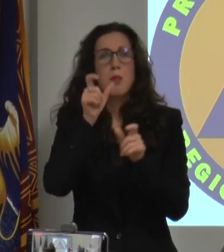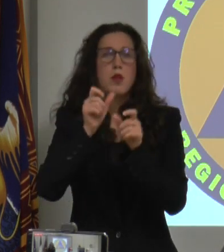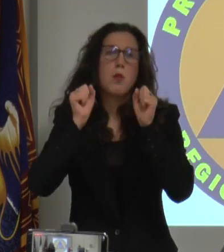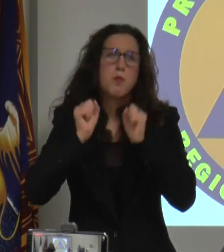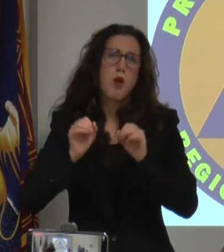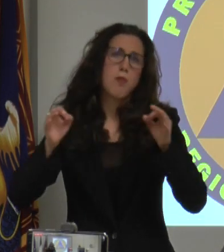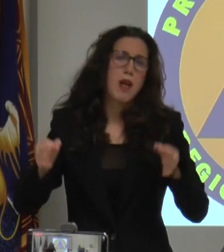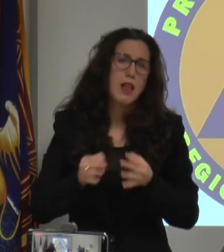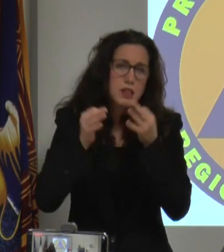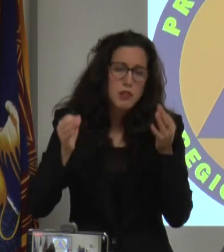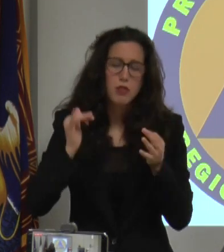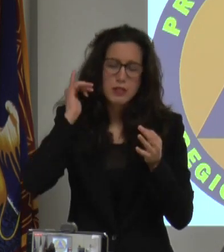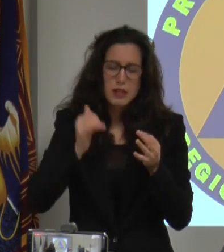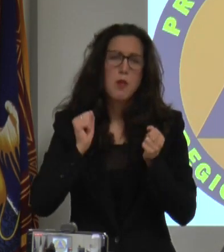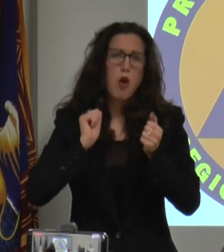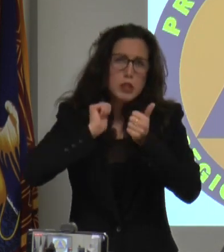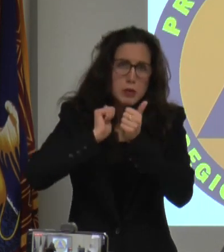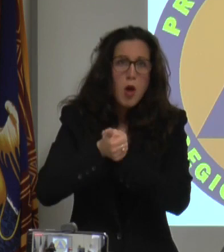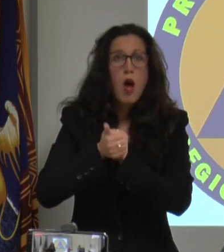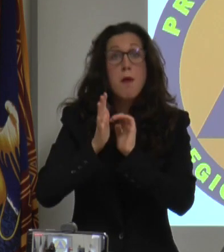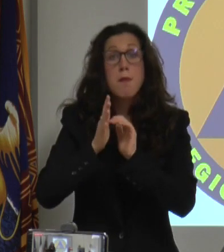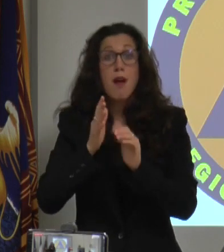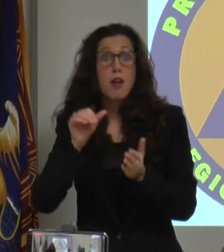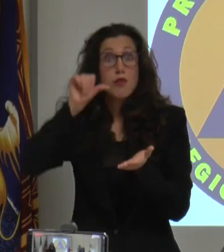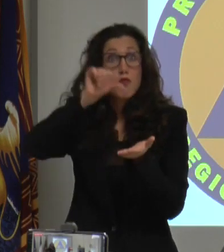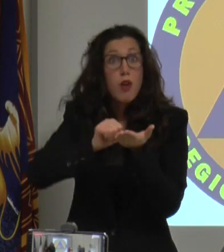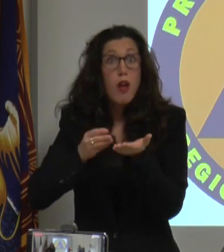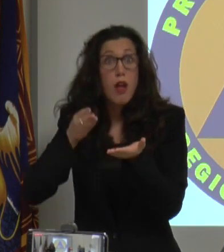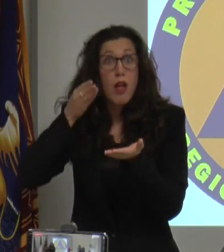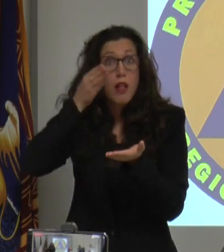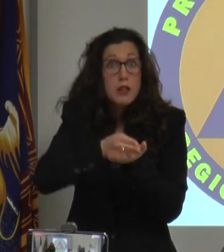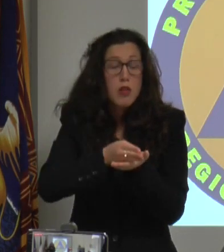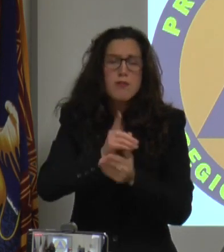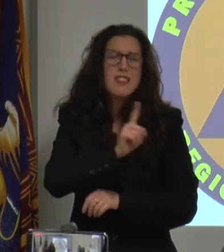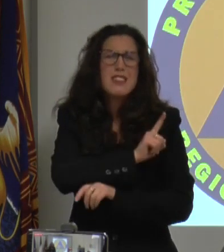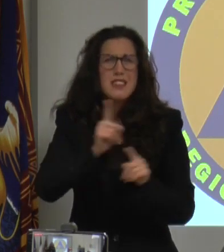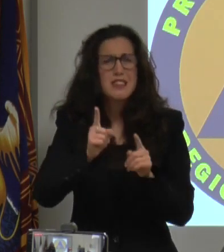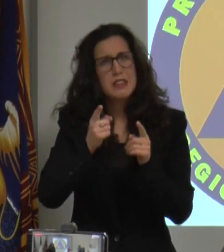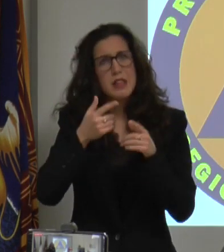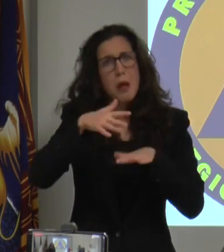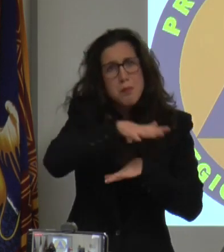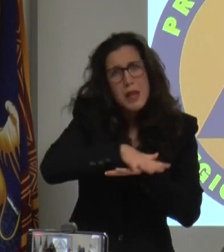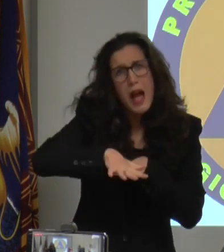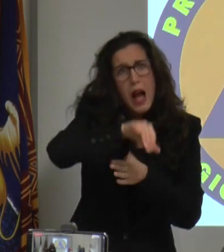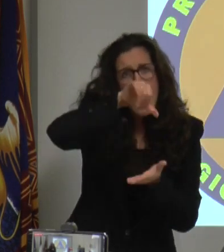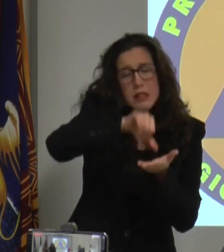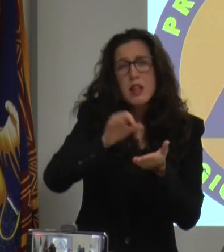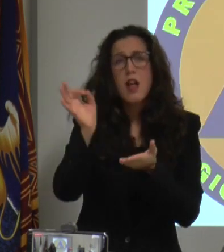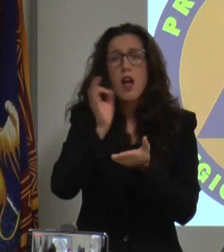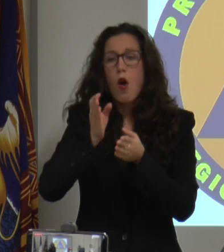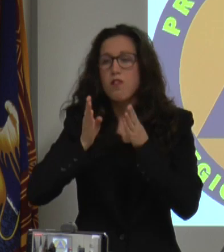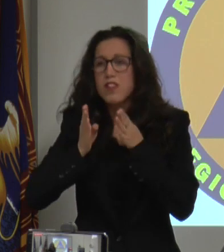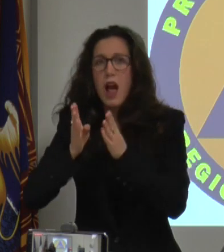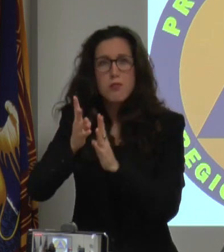non andare a ingolfare le piazze non andare ingolfare i viali principali vai da altre parti non